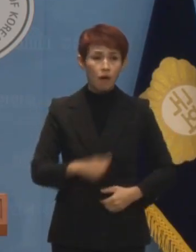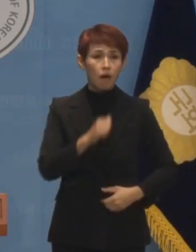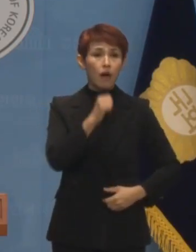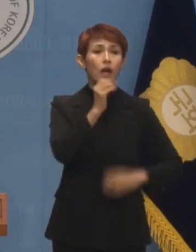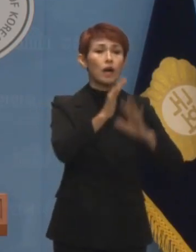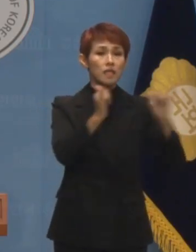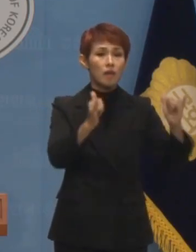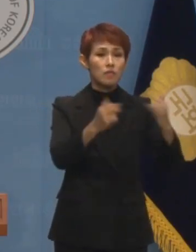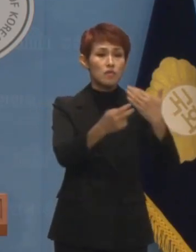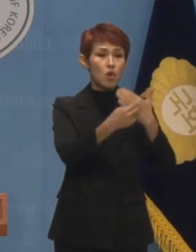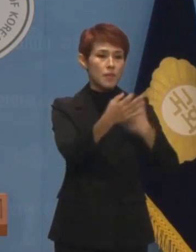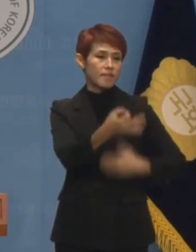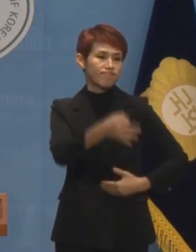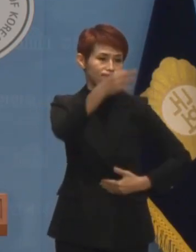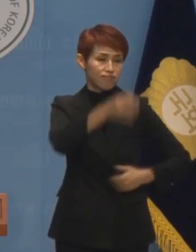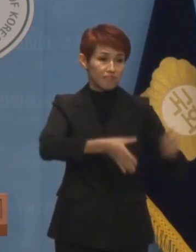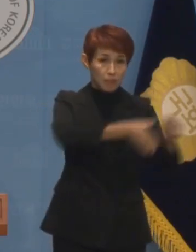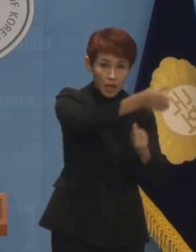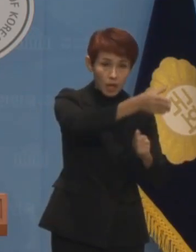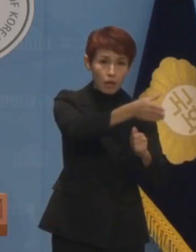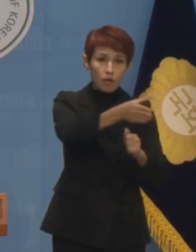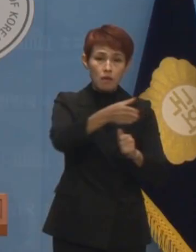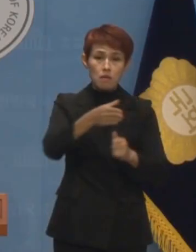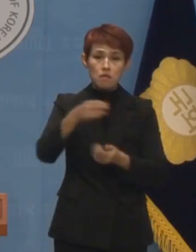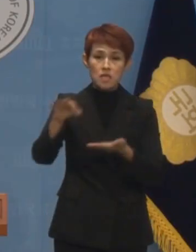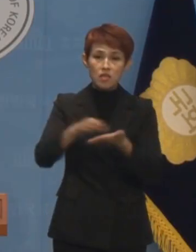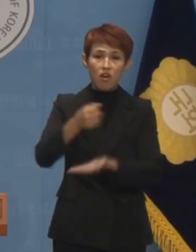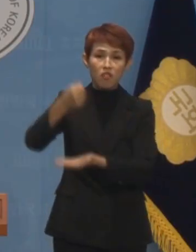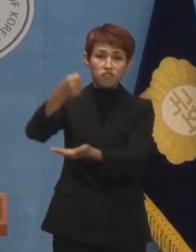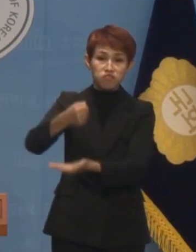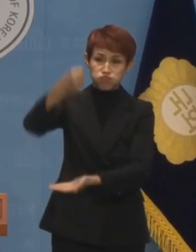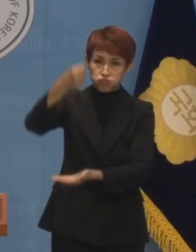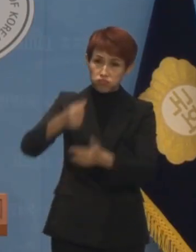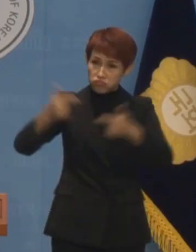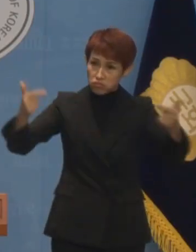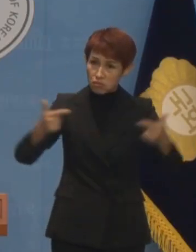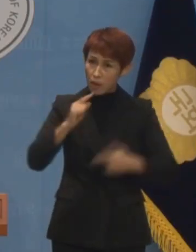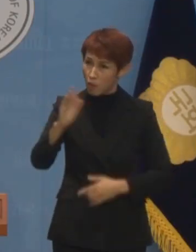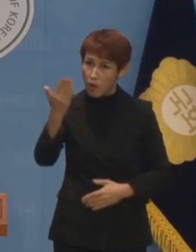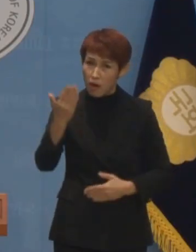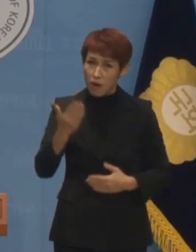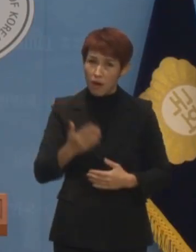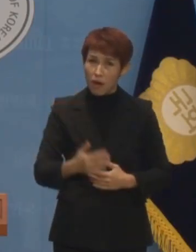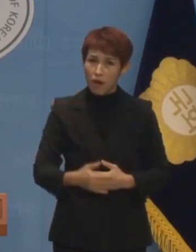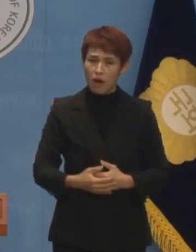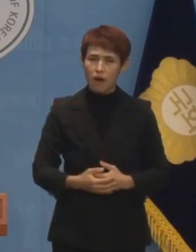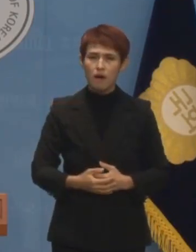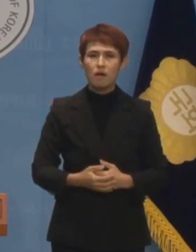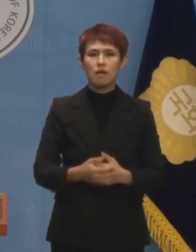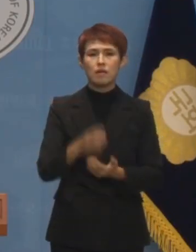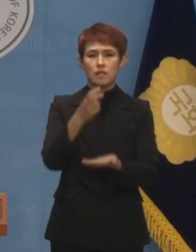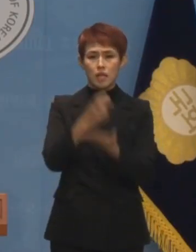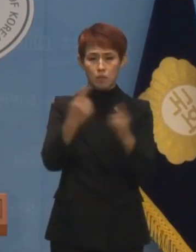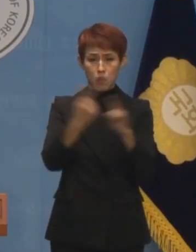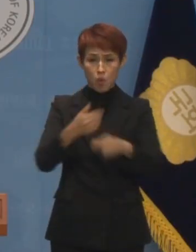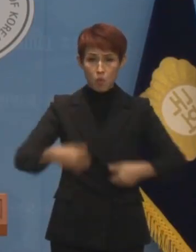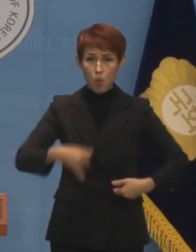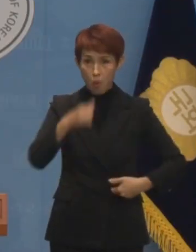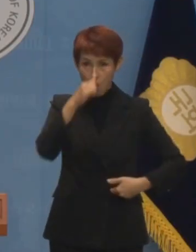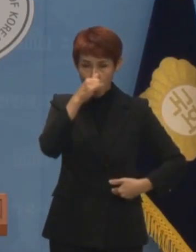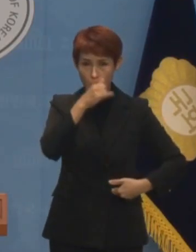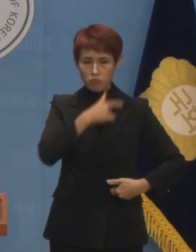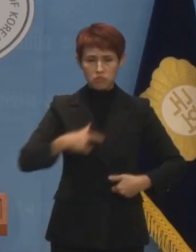의료비를 높여 재정 안정화를 꾀하는 것이 정상입니까? 제도 보완이 필요하다면